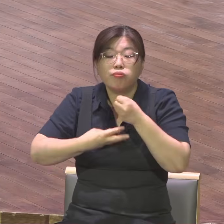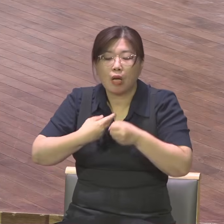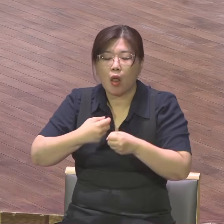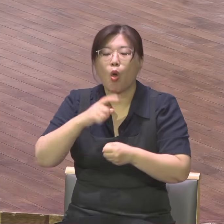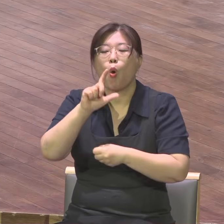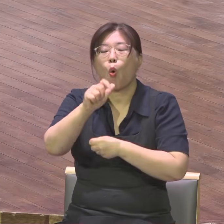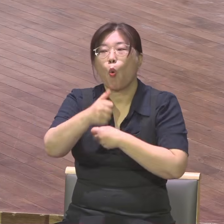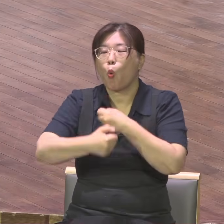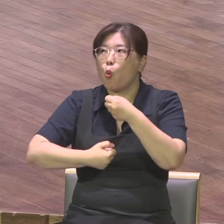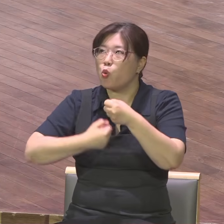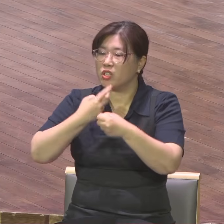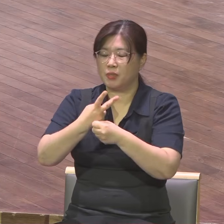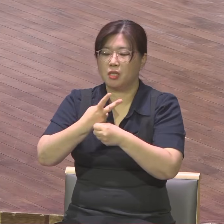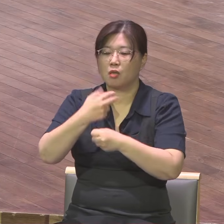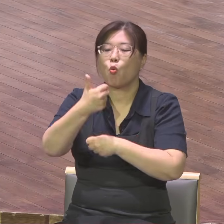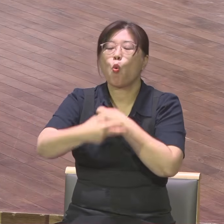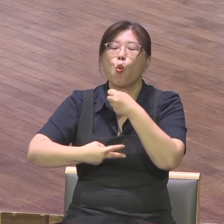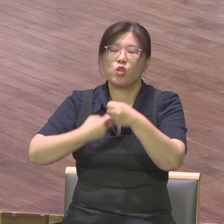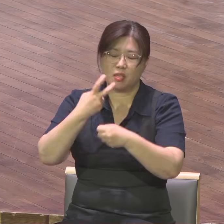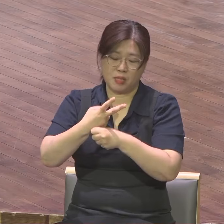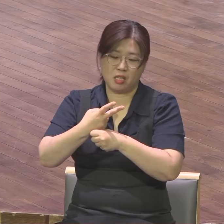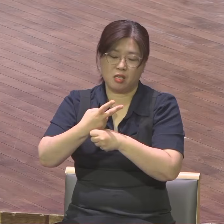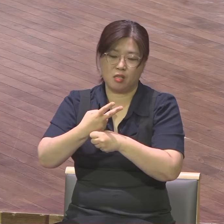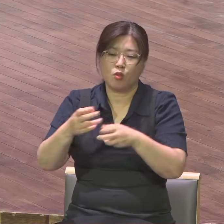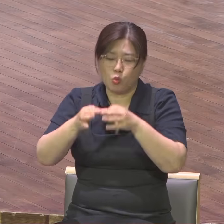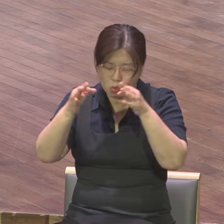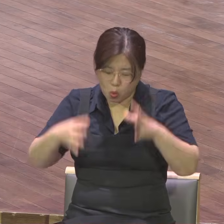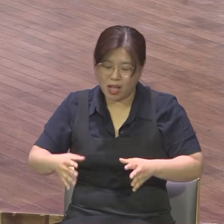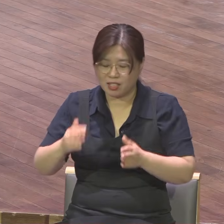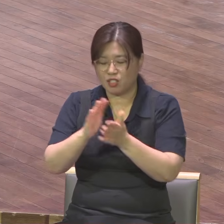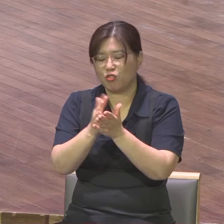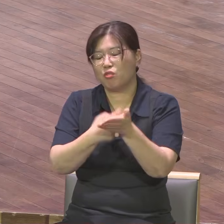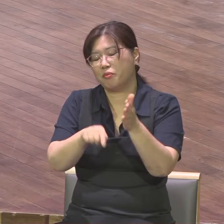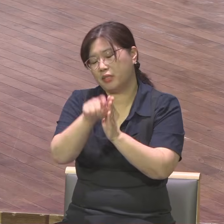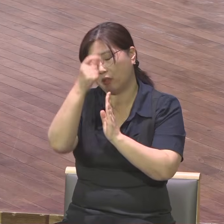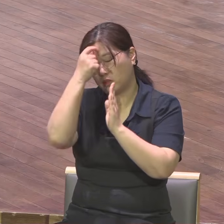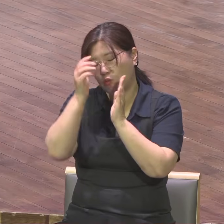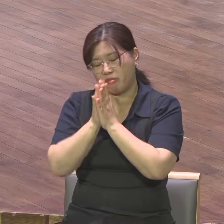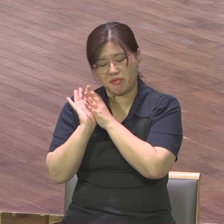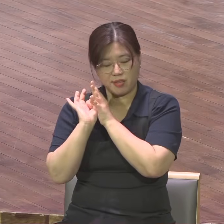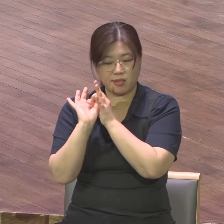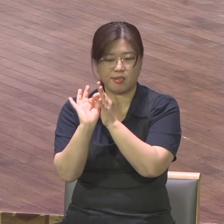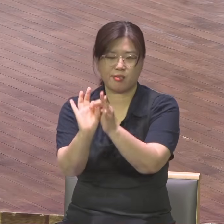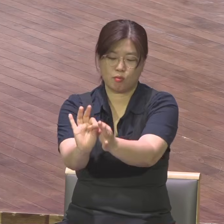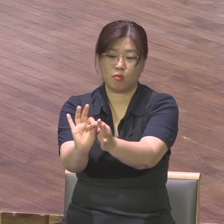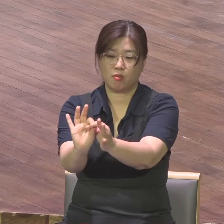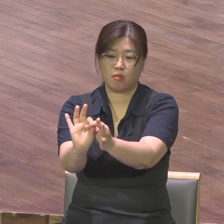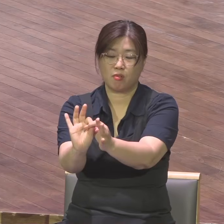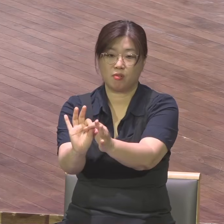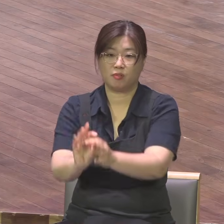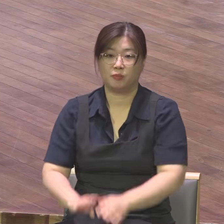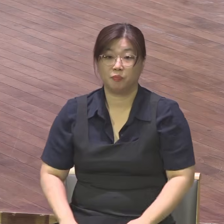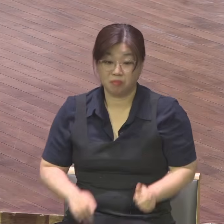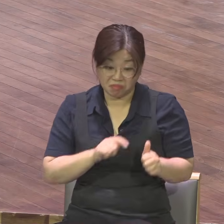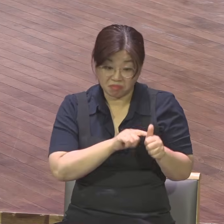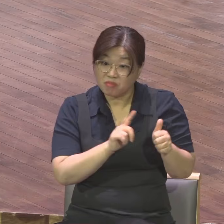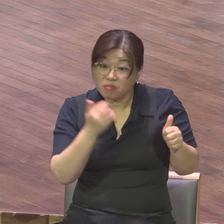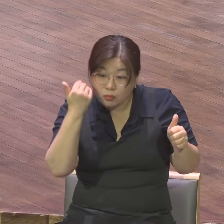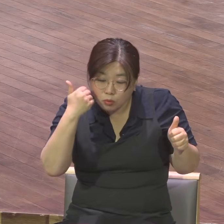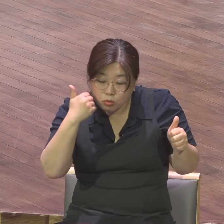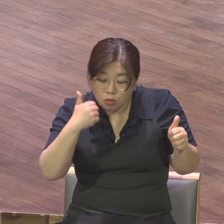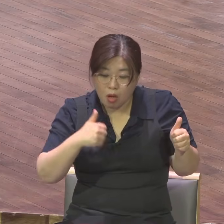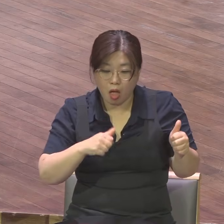이야기했어요. 기도 응답을 그렇게 많이 받은 5만 번 이상 기도 응답을 받은